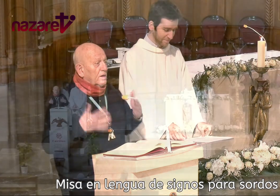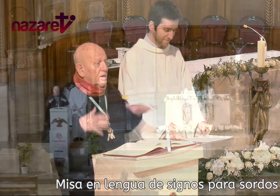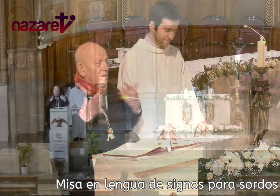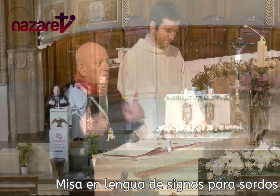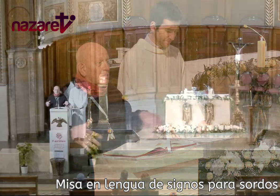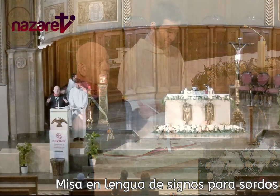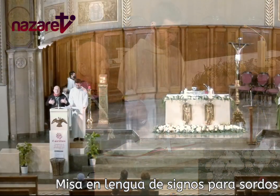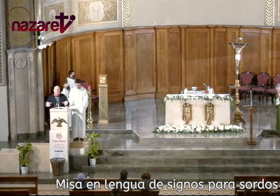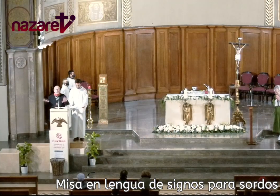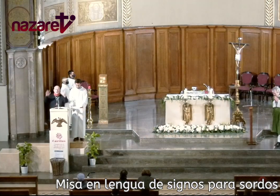muy bien